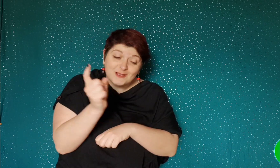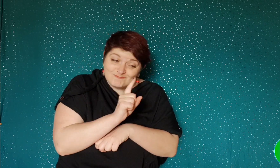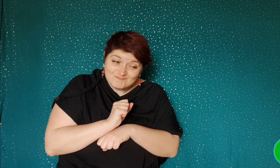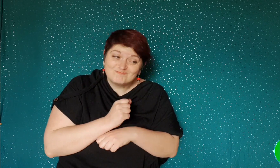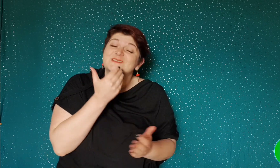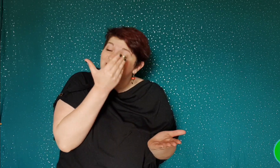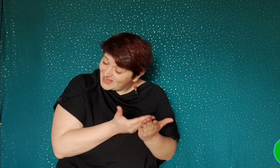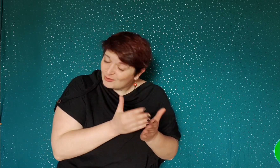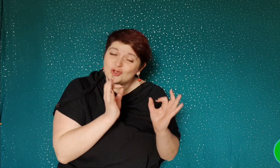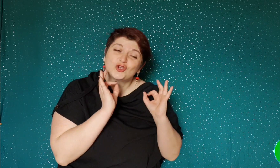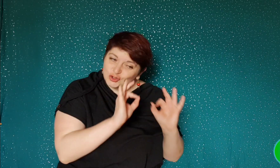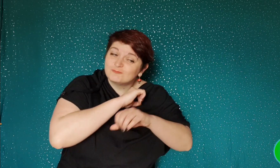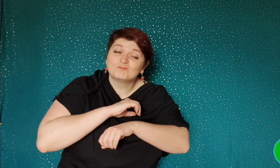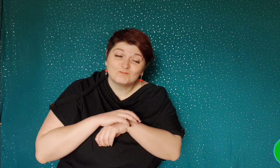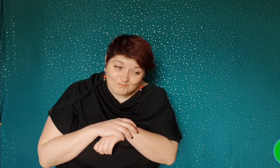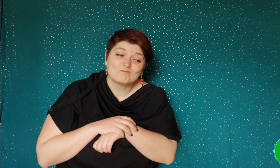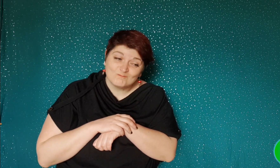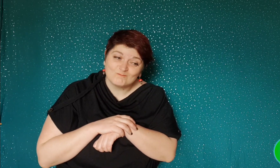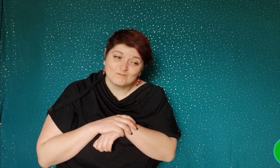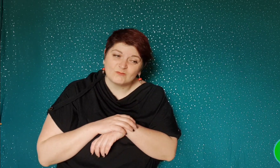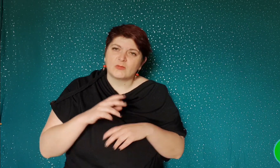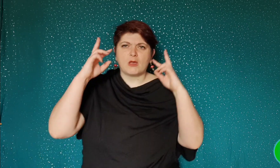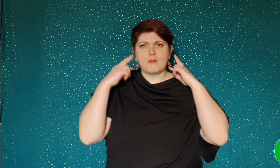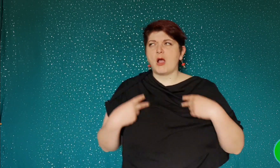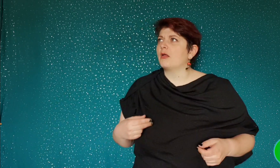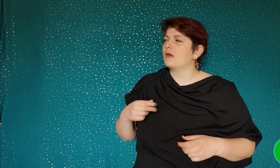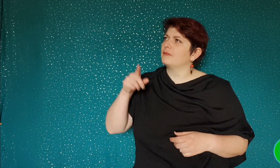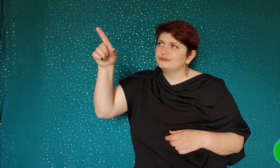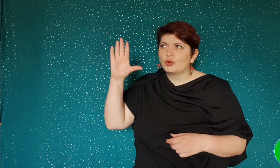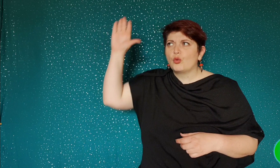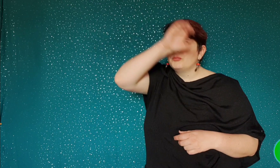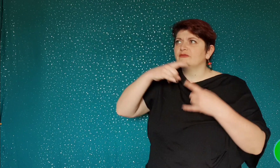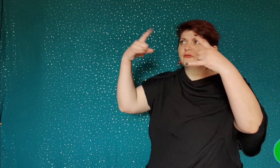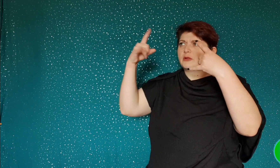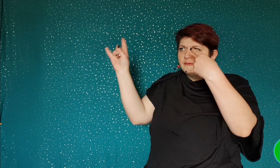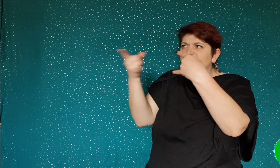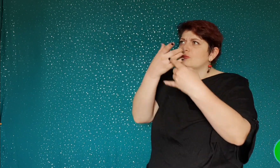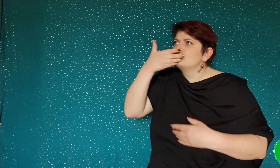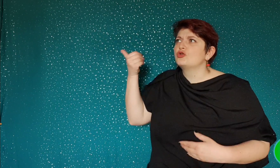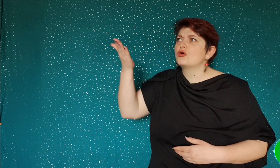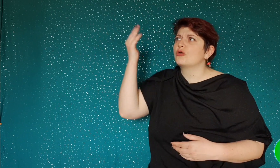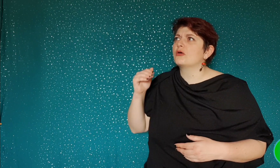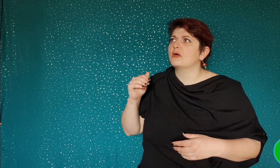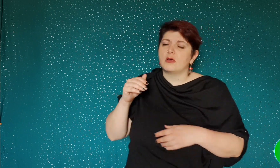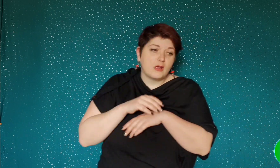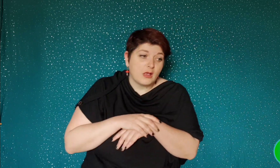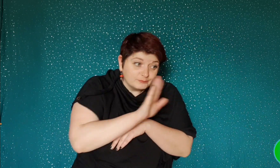Non seulement ça se pouvait, dit grand-père, mais c'était ça. Tu aurais dû fermer la fenêtre, dit